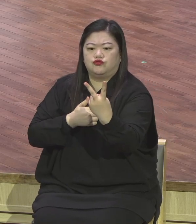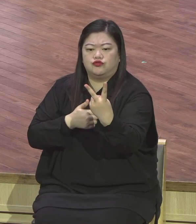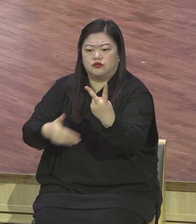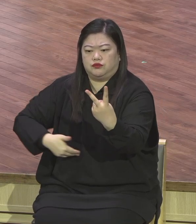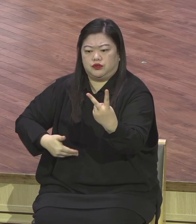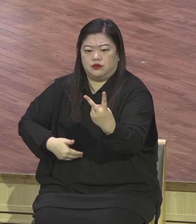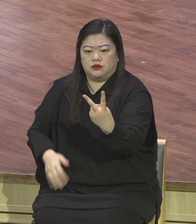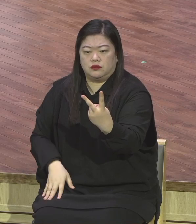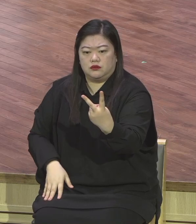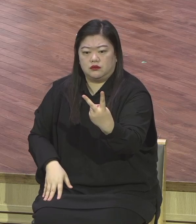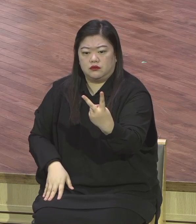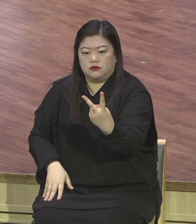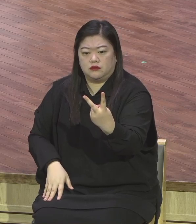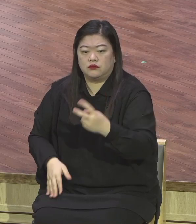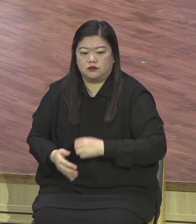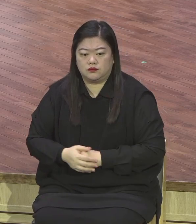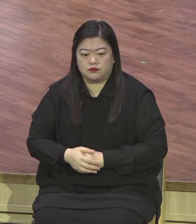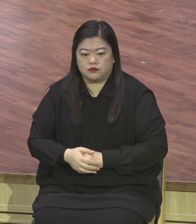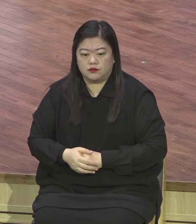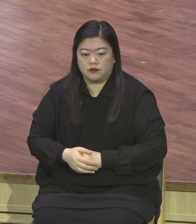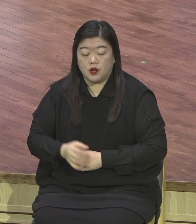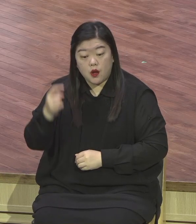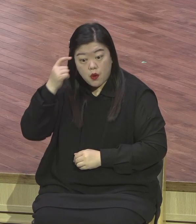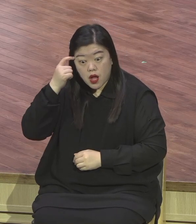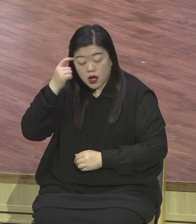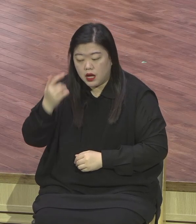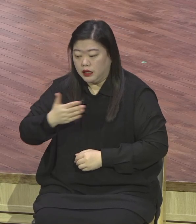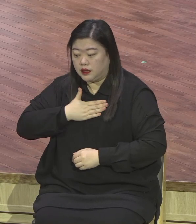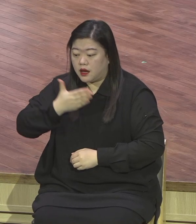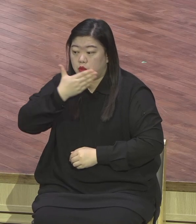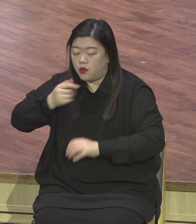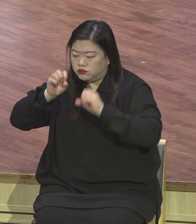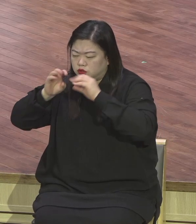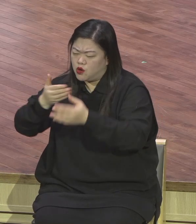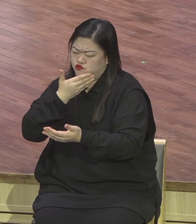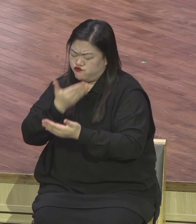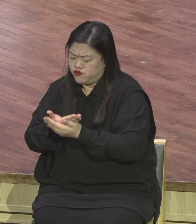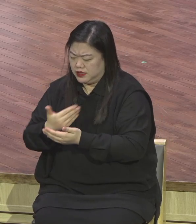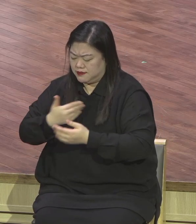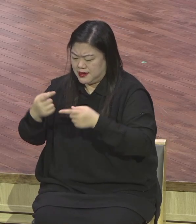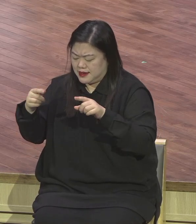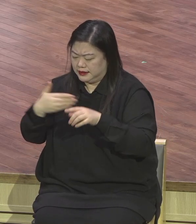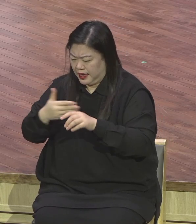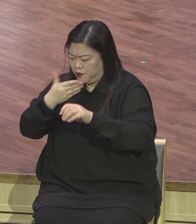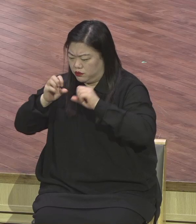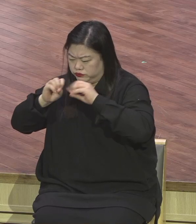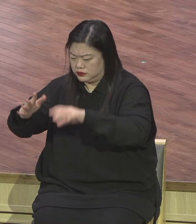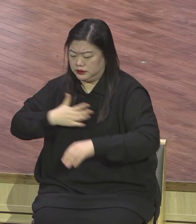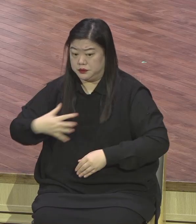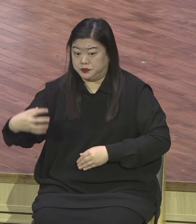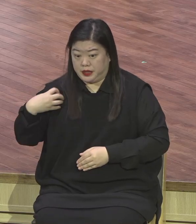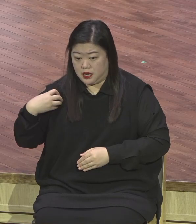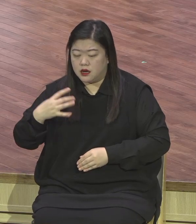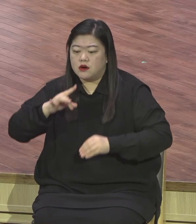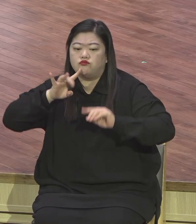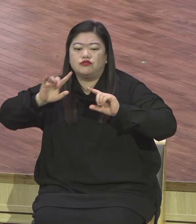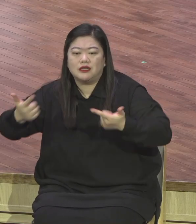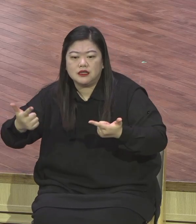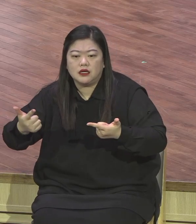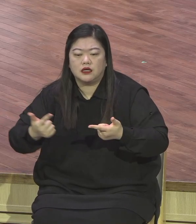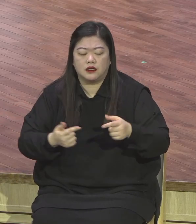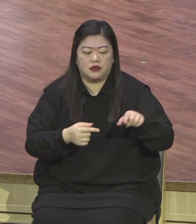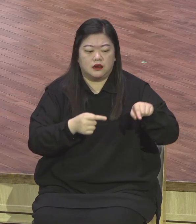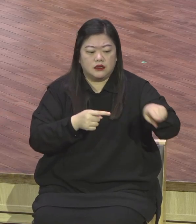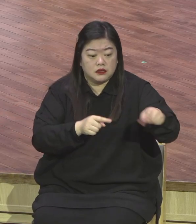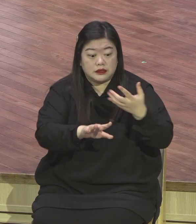보금이 자신의 생명을 걸 같이 있다. 이거는 바울과 함께 이 세계보험화에 있어서 이건